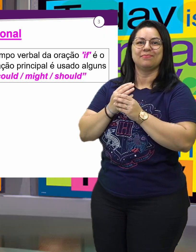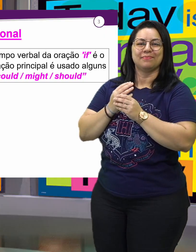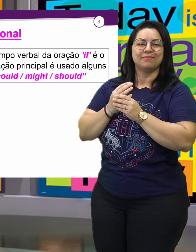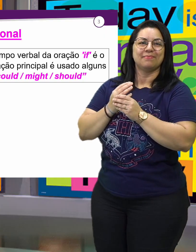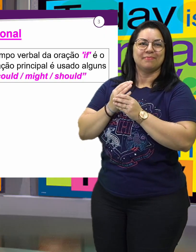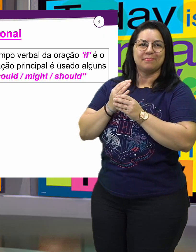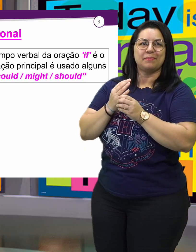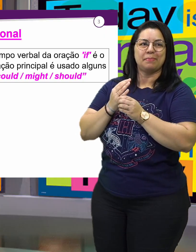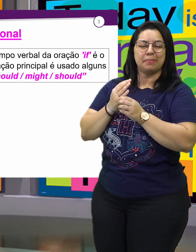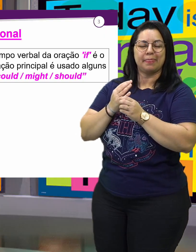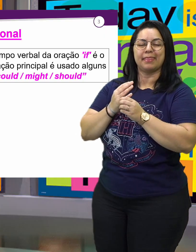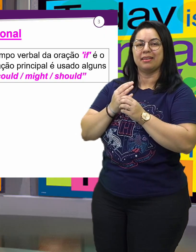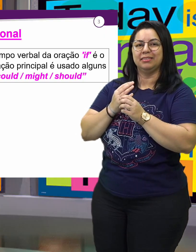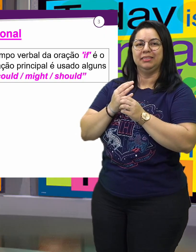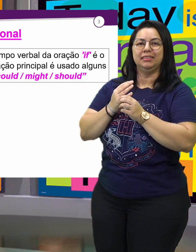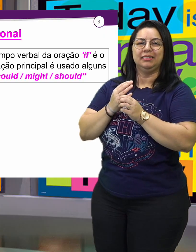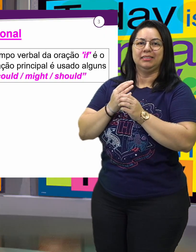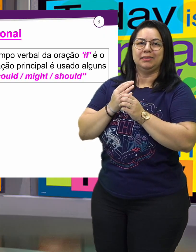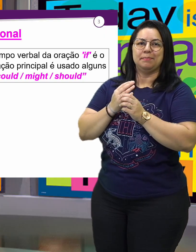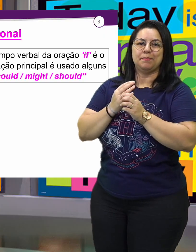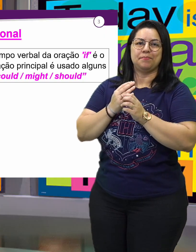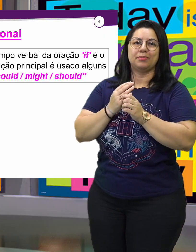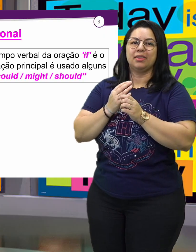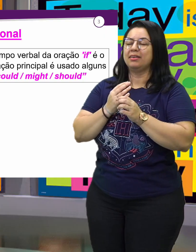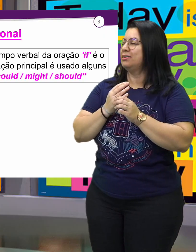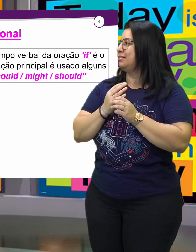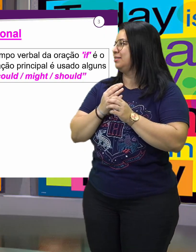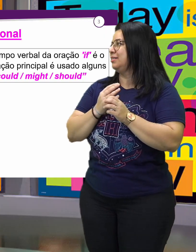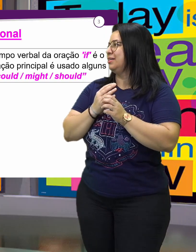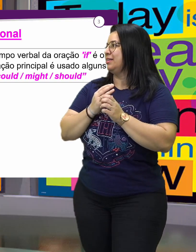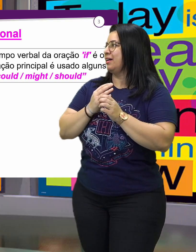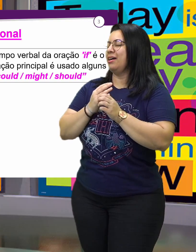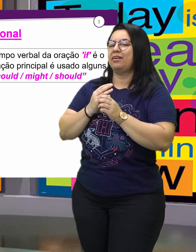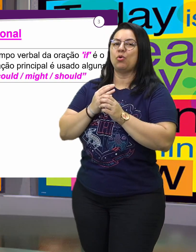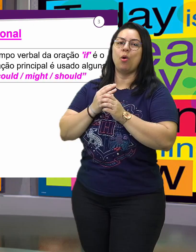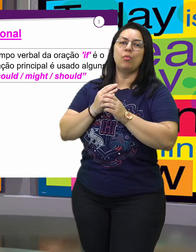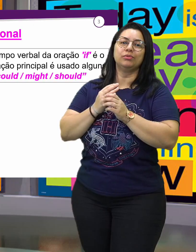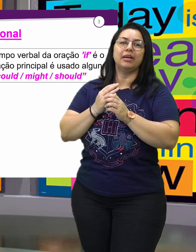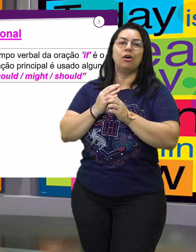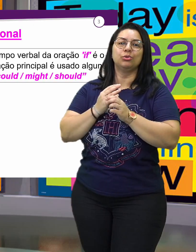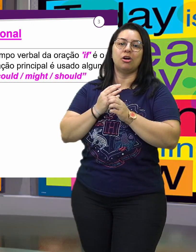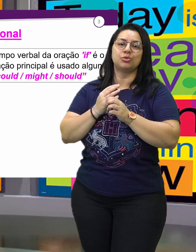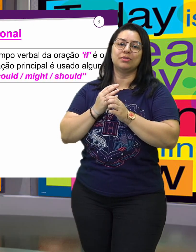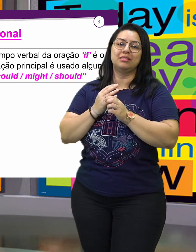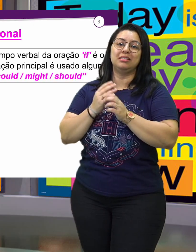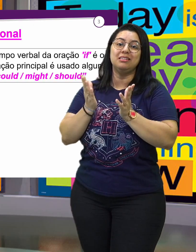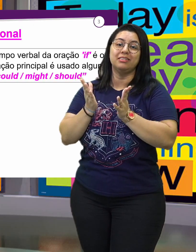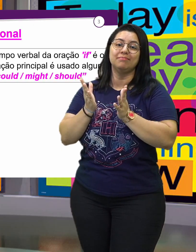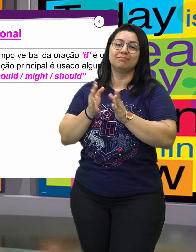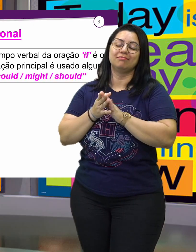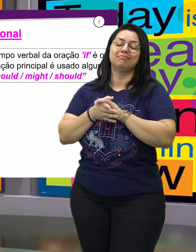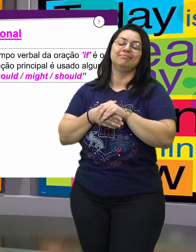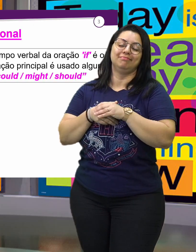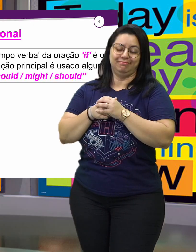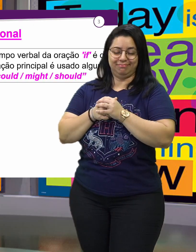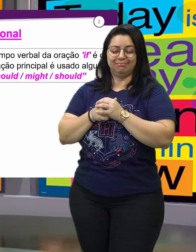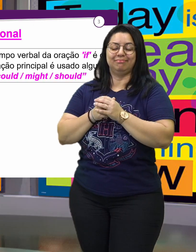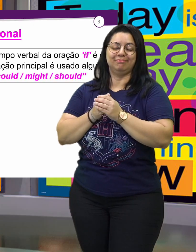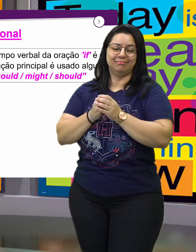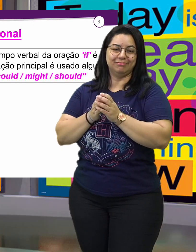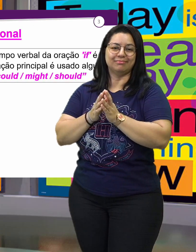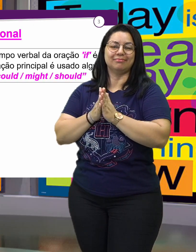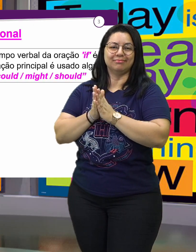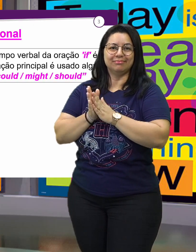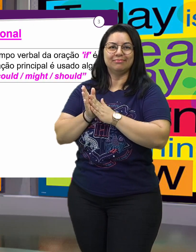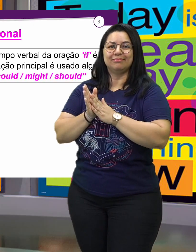usa. Lógico que você tem outras palavrinhas de ordem também, outras condicionais, mas o if é o principal de todos. É o nosso se, né? É o coringa, é o